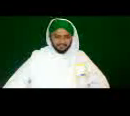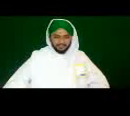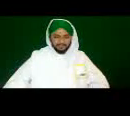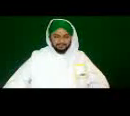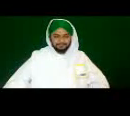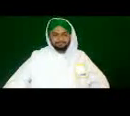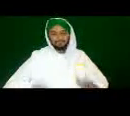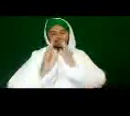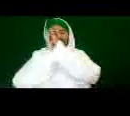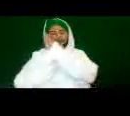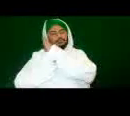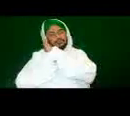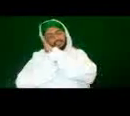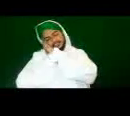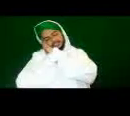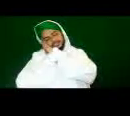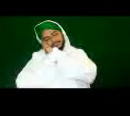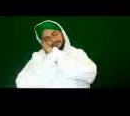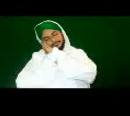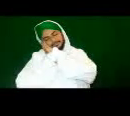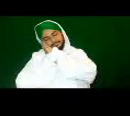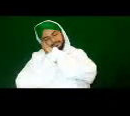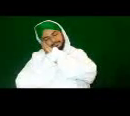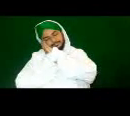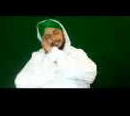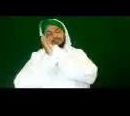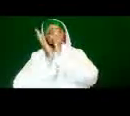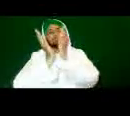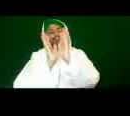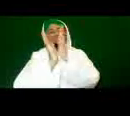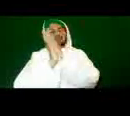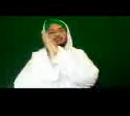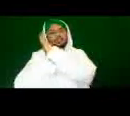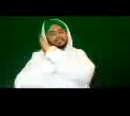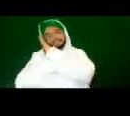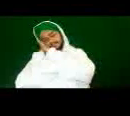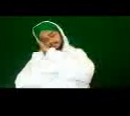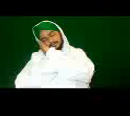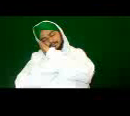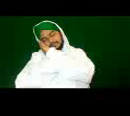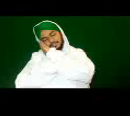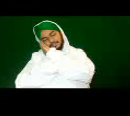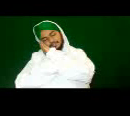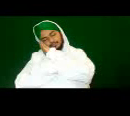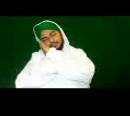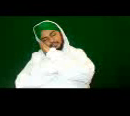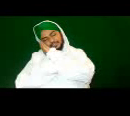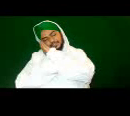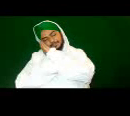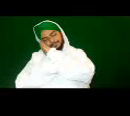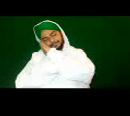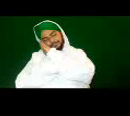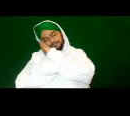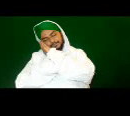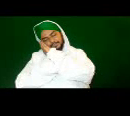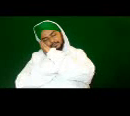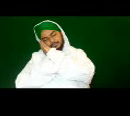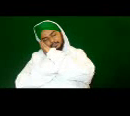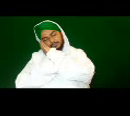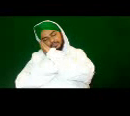اشارہ، سونے کا اشارہ یہ، 2 ہاتھ یوں لے کے سر یوں رکھ لیجئے تو یہ ہو گیا